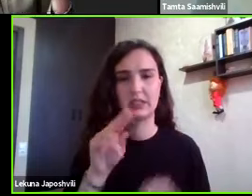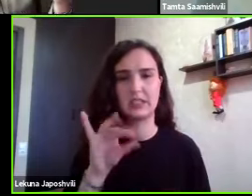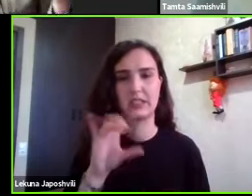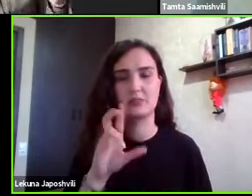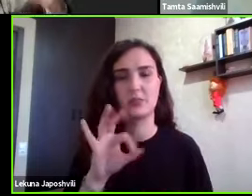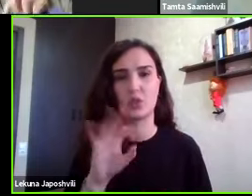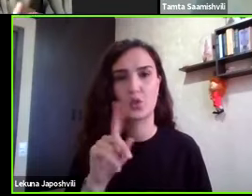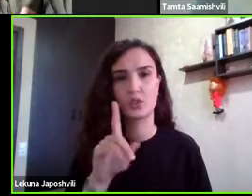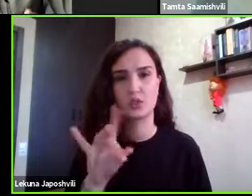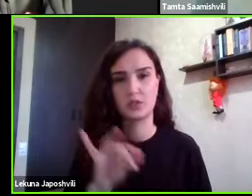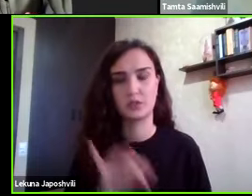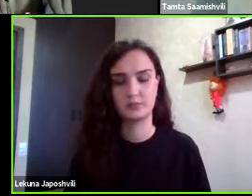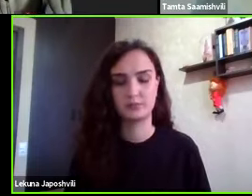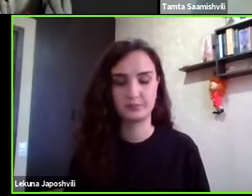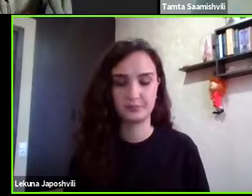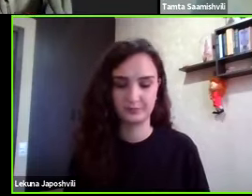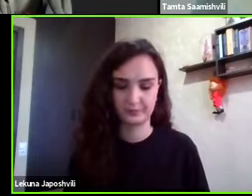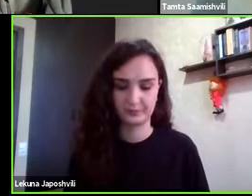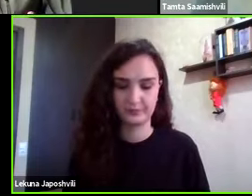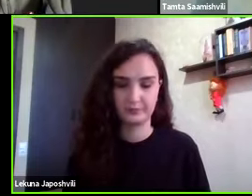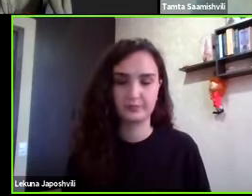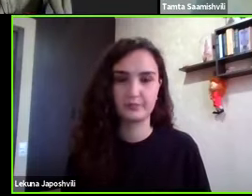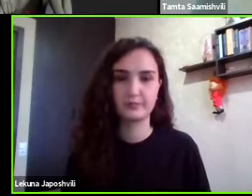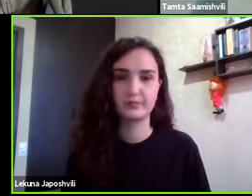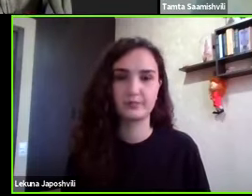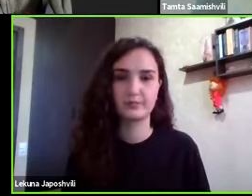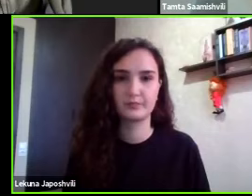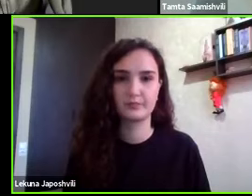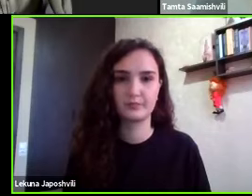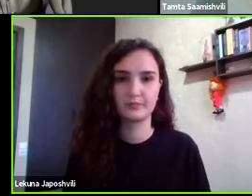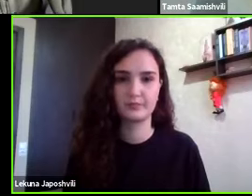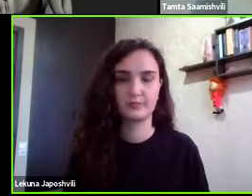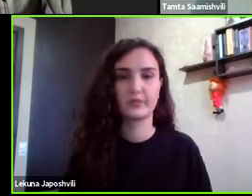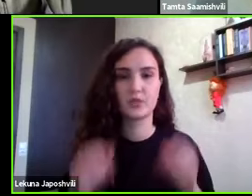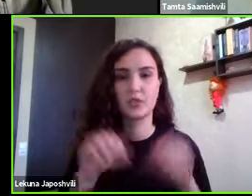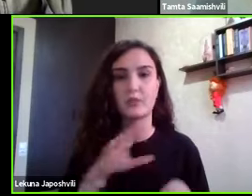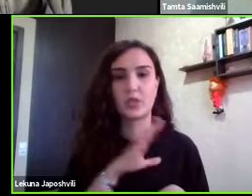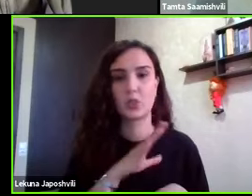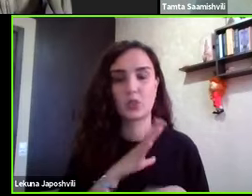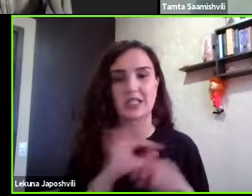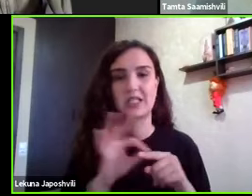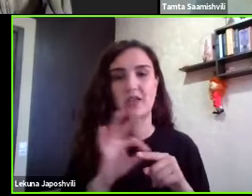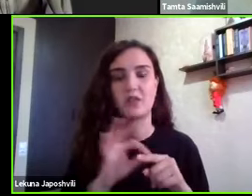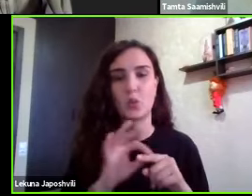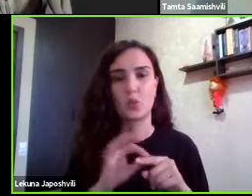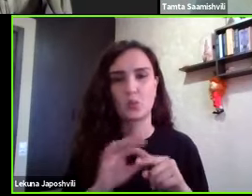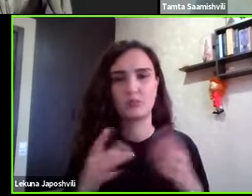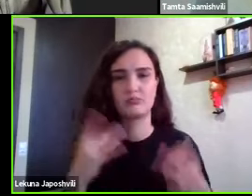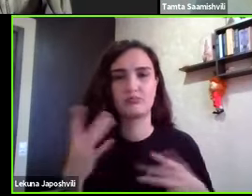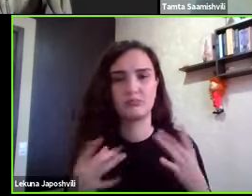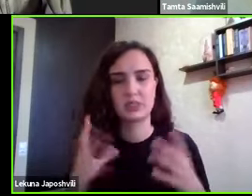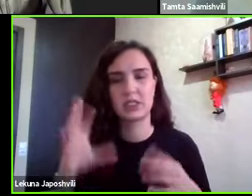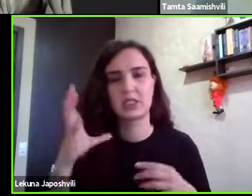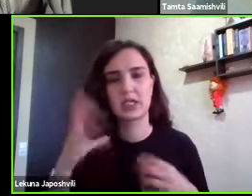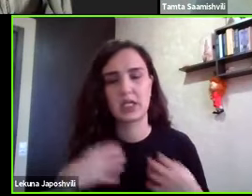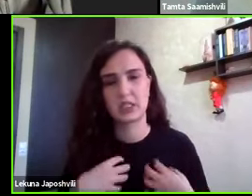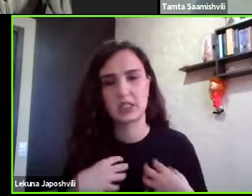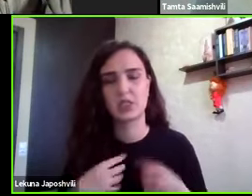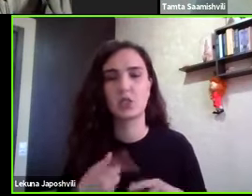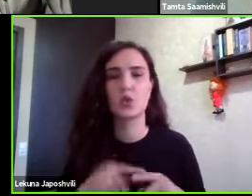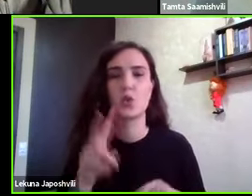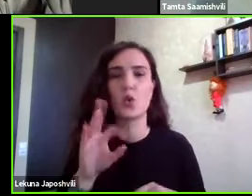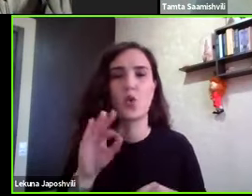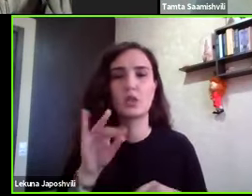დისბიოზი, აი მეორნაირად დისბაქტერიოზს უწოდებთ ხოლმე. შეიძლება იყოს აი ნერვული ფონის სტრესი, ისევ